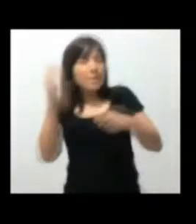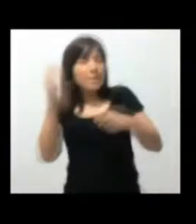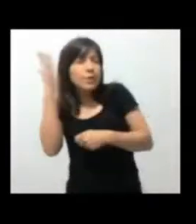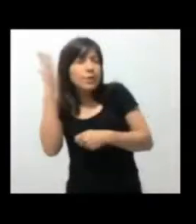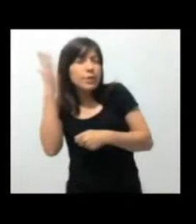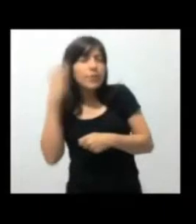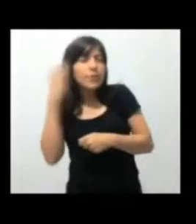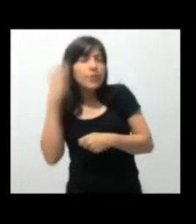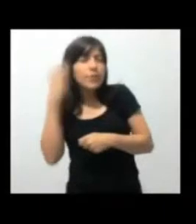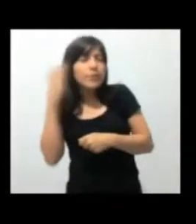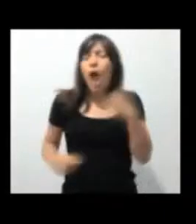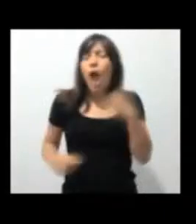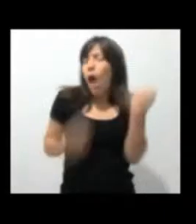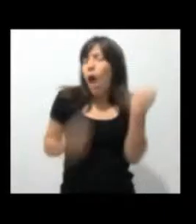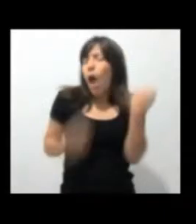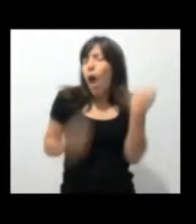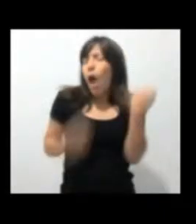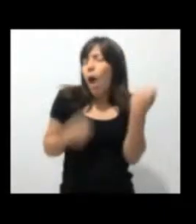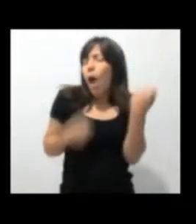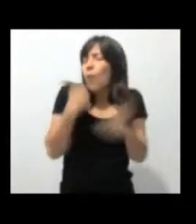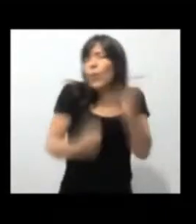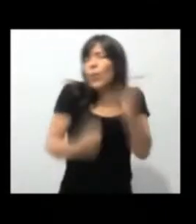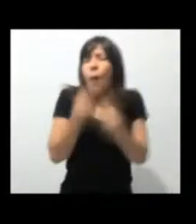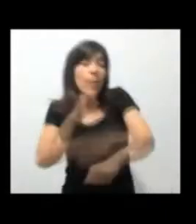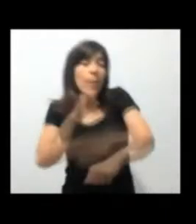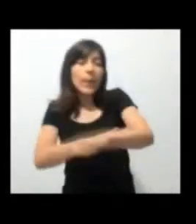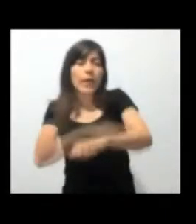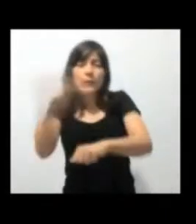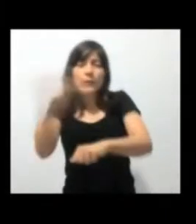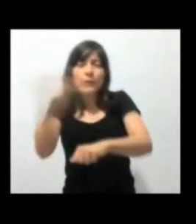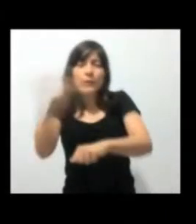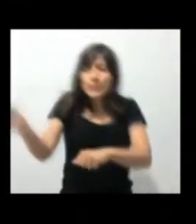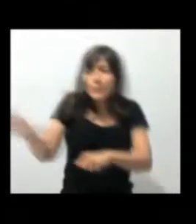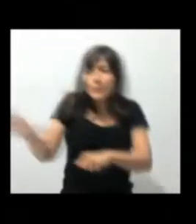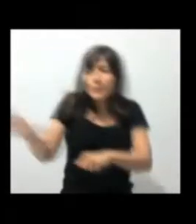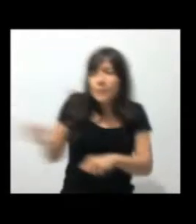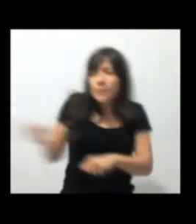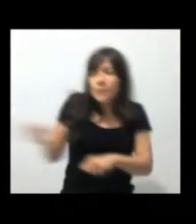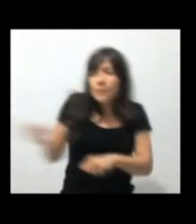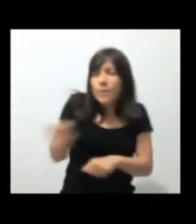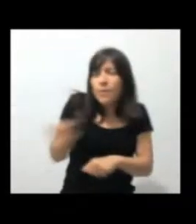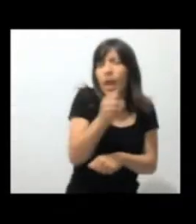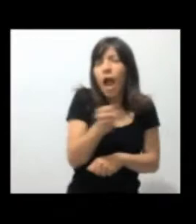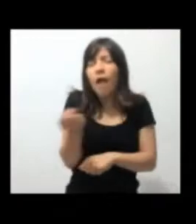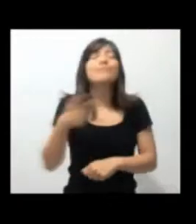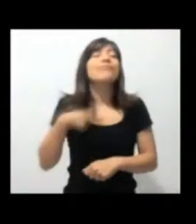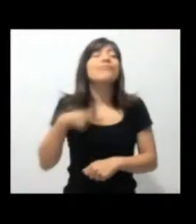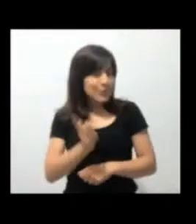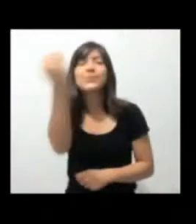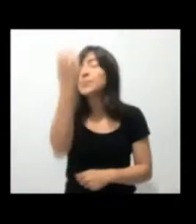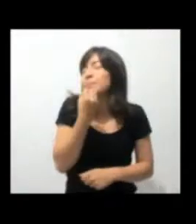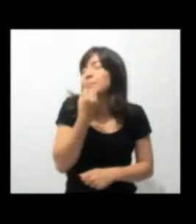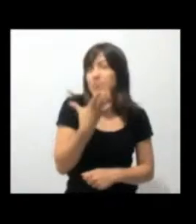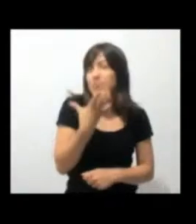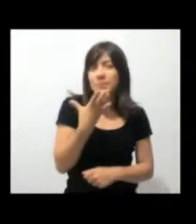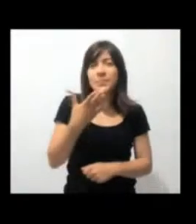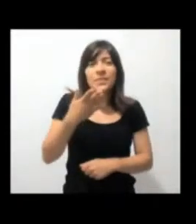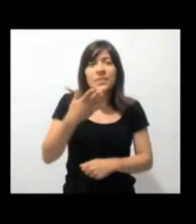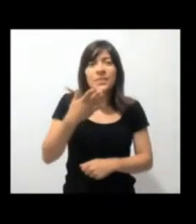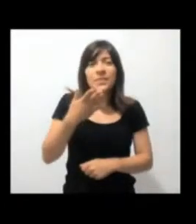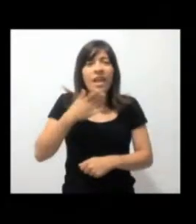saber, corria para o banheiro, me trancava. Eu sempre tive uma memória muito boa e eu